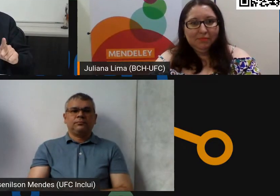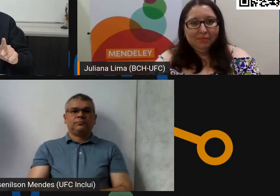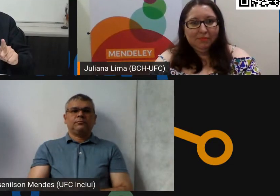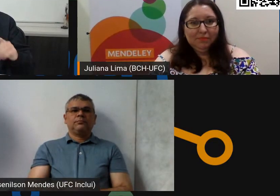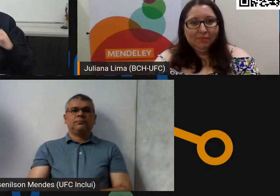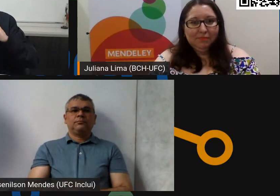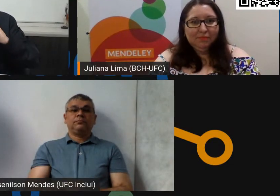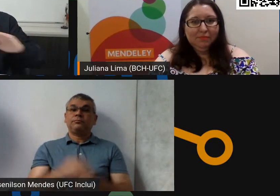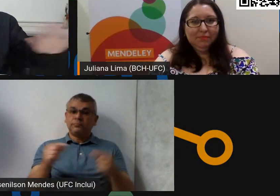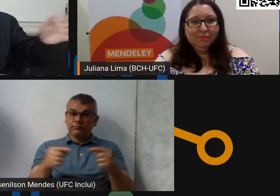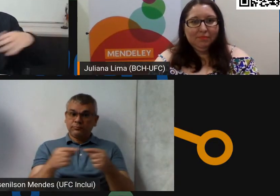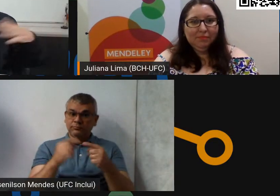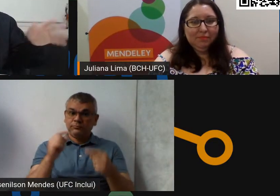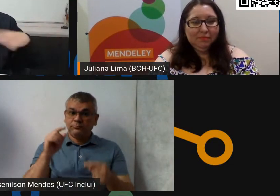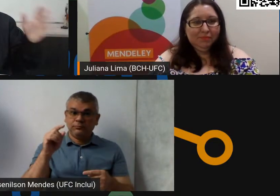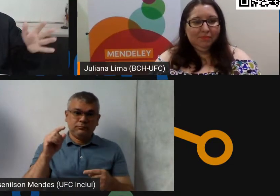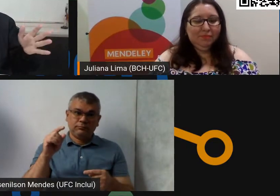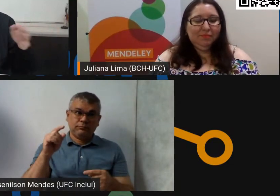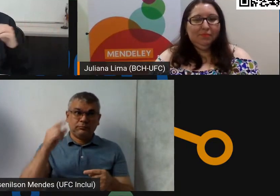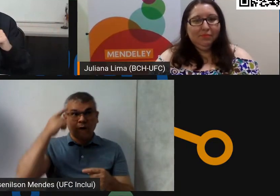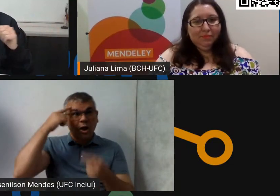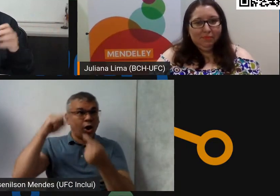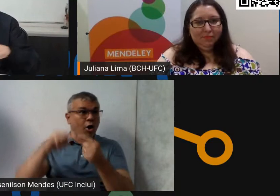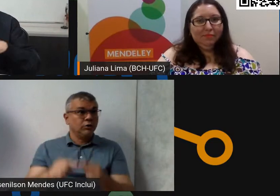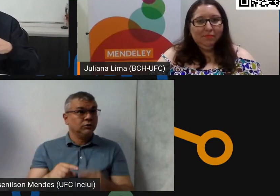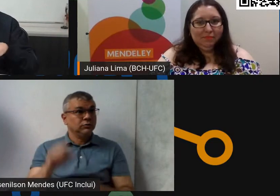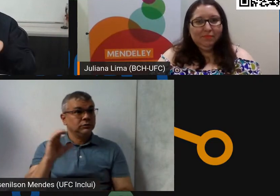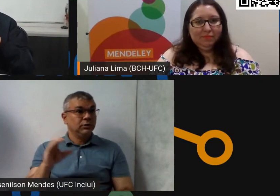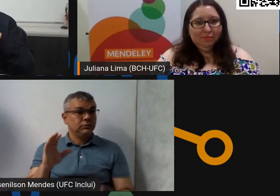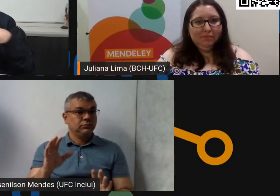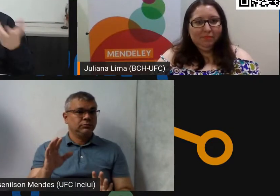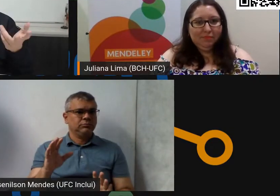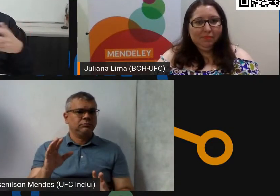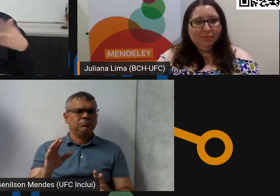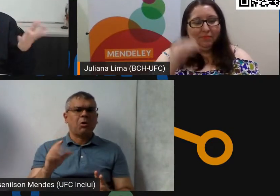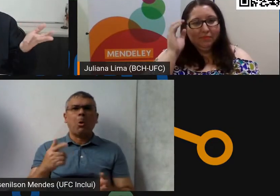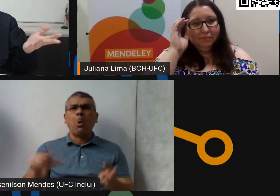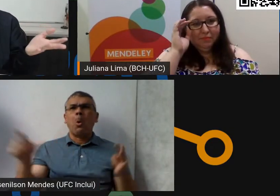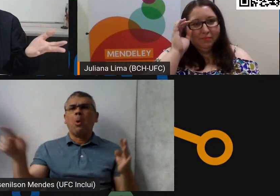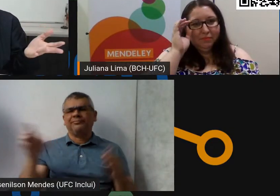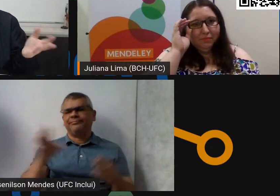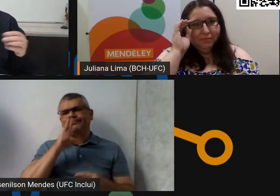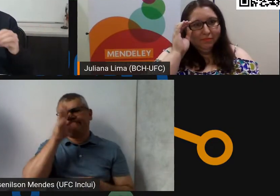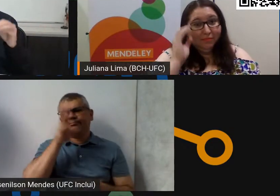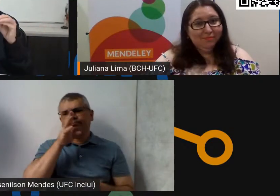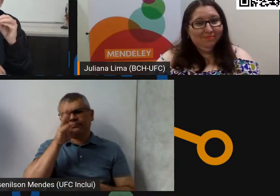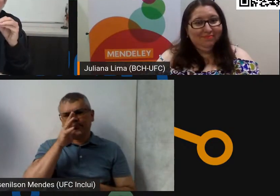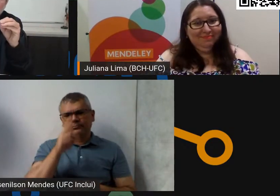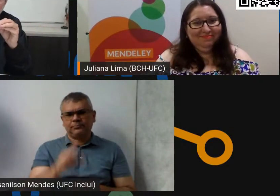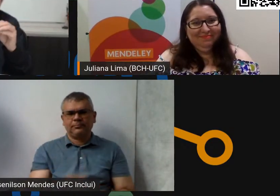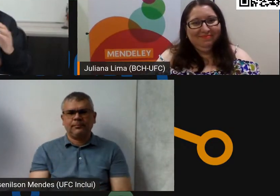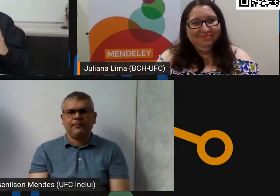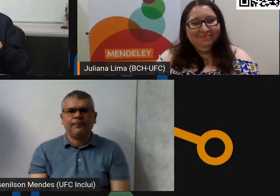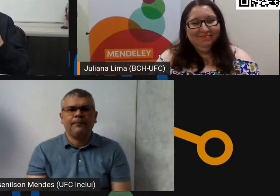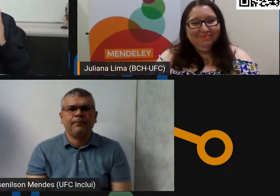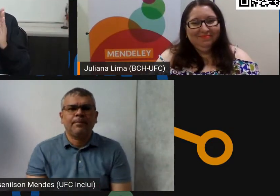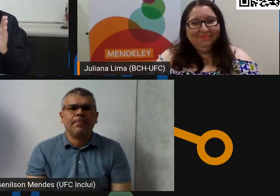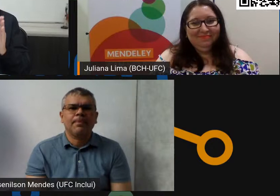ciência. O resto é invenção que não leva a nada, que nem discutir, é quadro, é tabela, coisa que não leva a nada. Então,